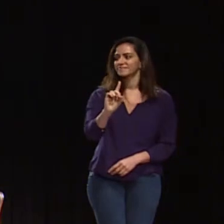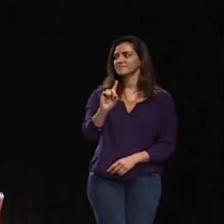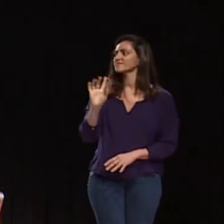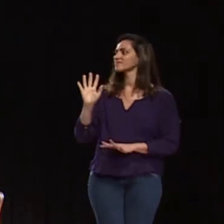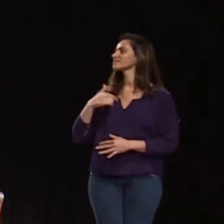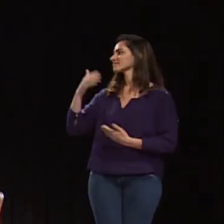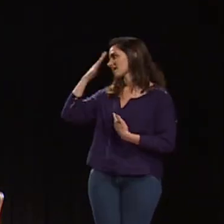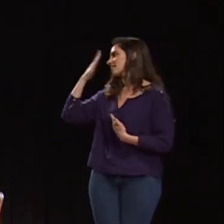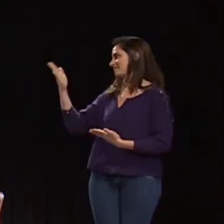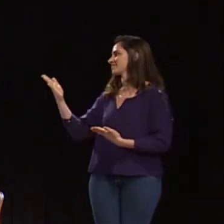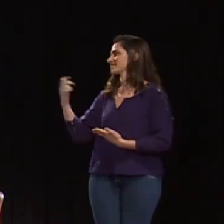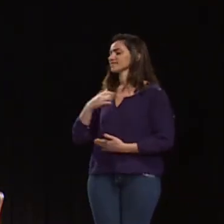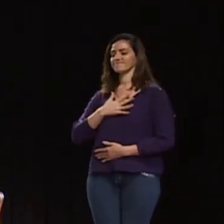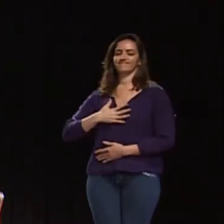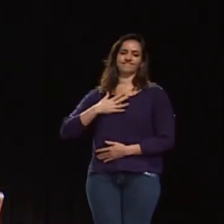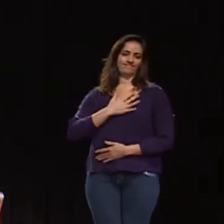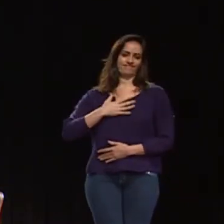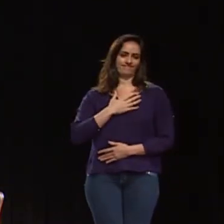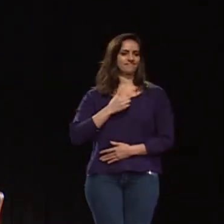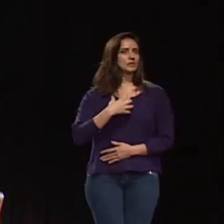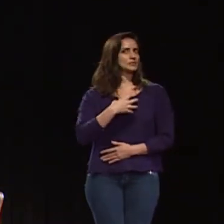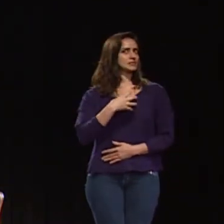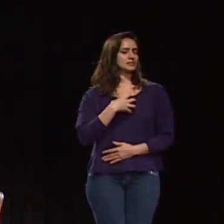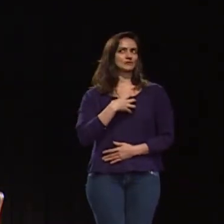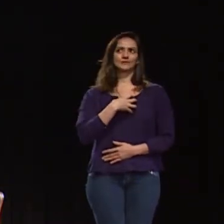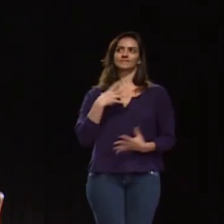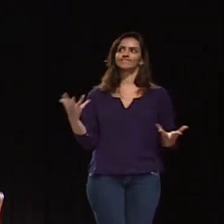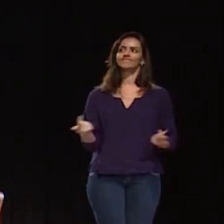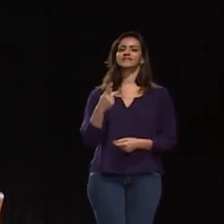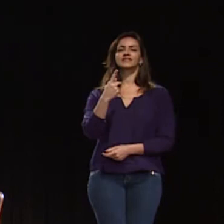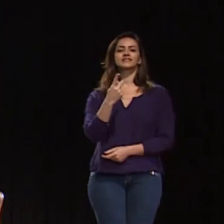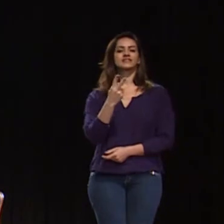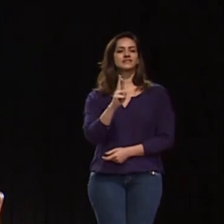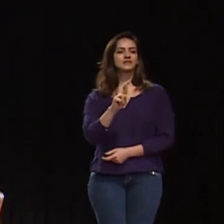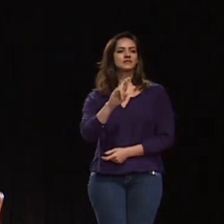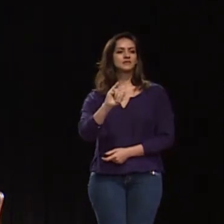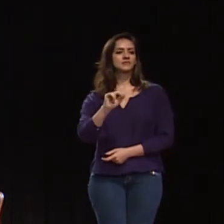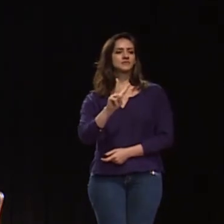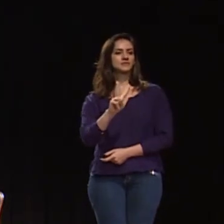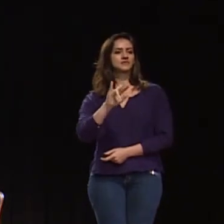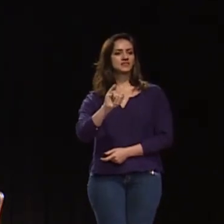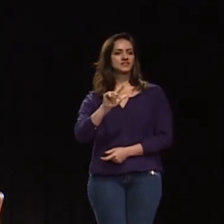não mereço estar aqui, né? E por isso eu agradeço também, estou muito feliz. Eu sinto realmente